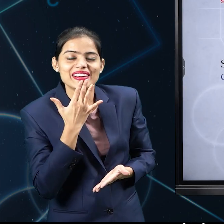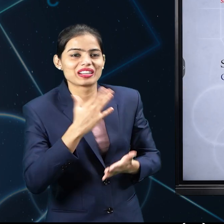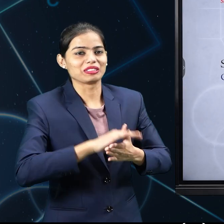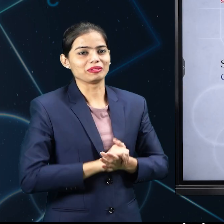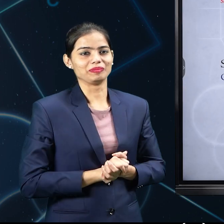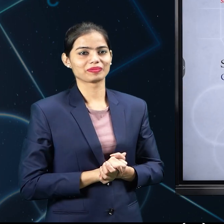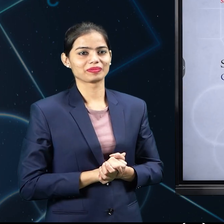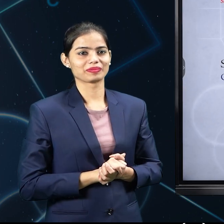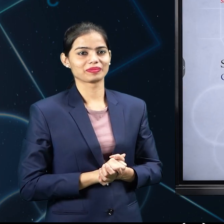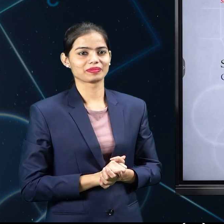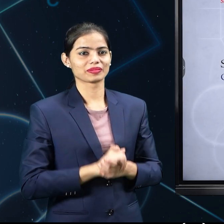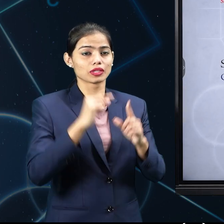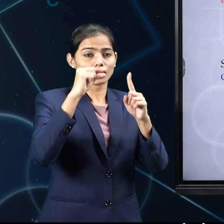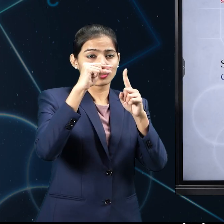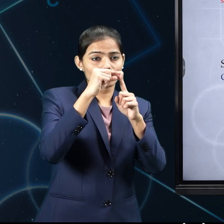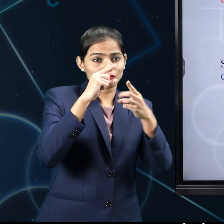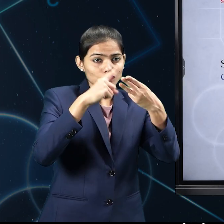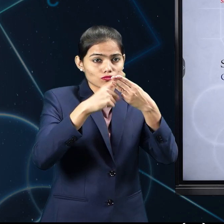Pe3 ला निळा रंग,